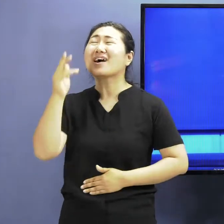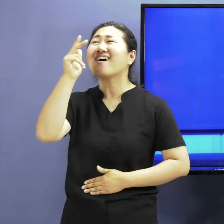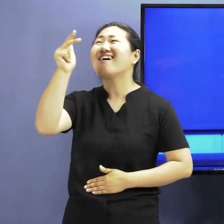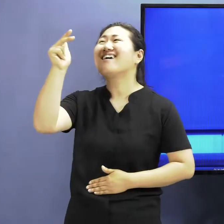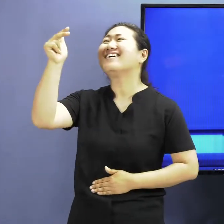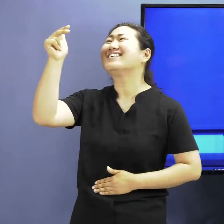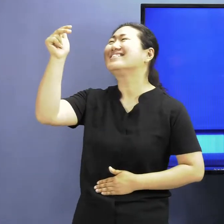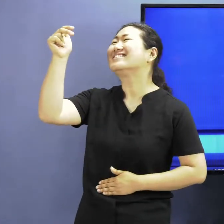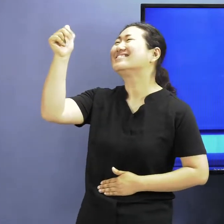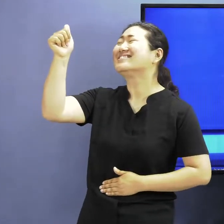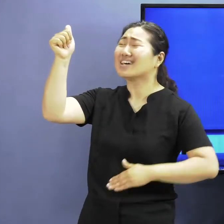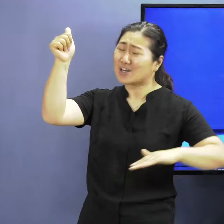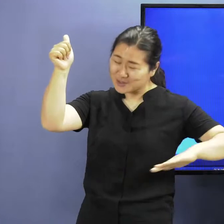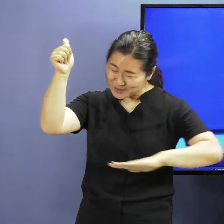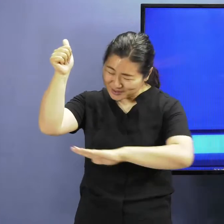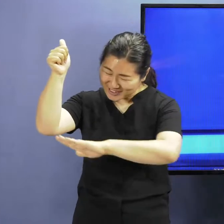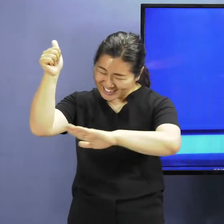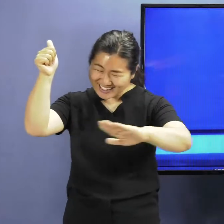주가